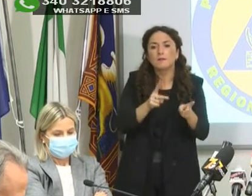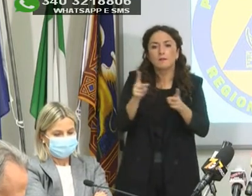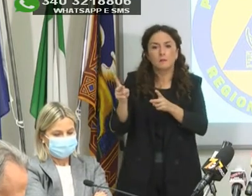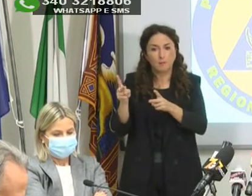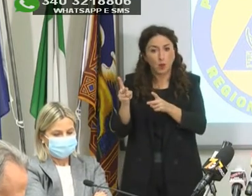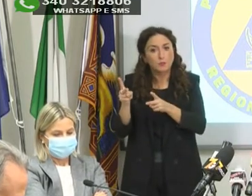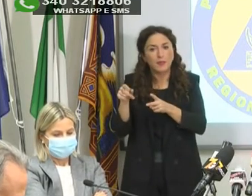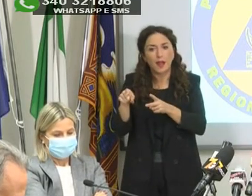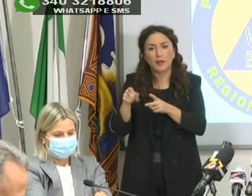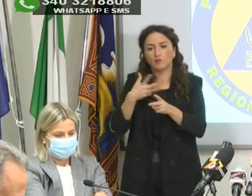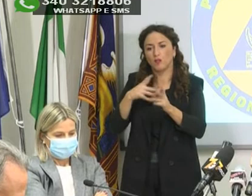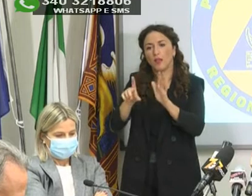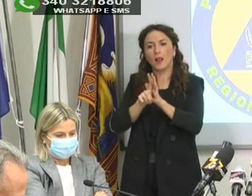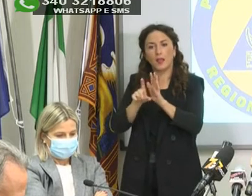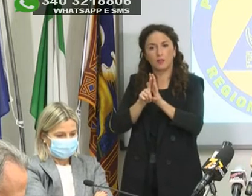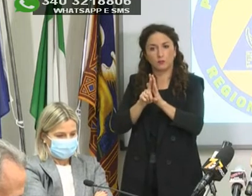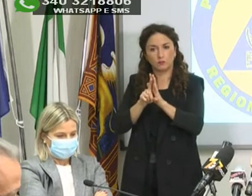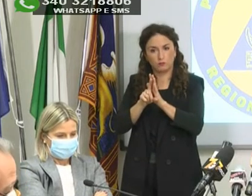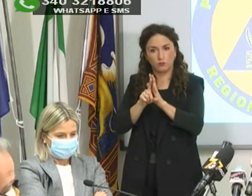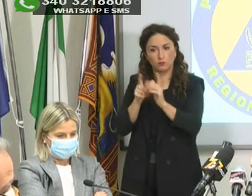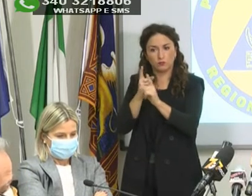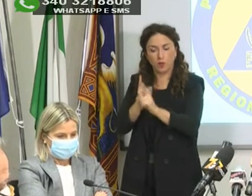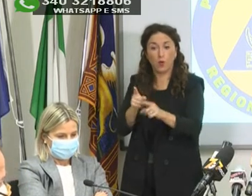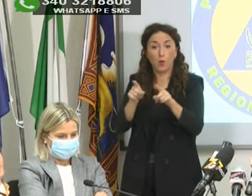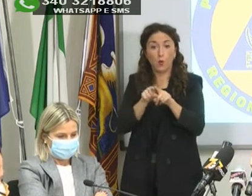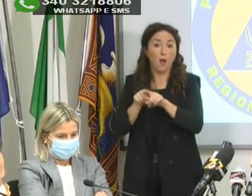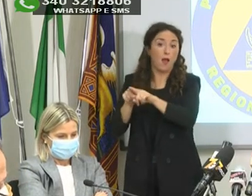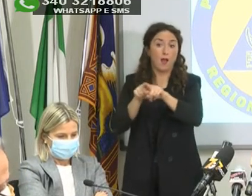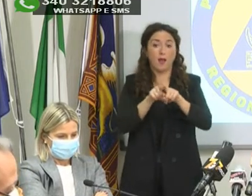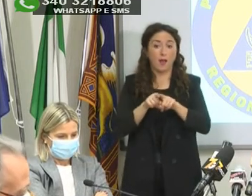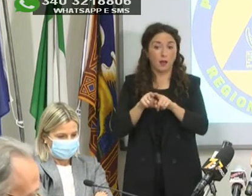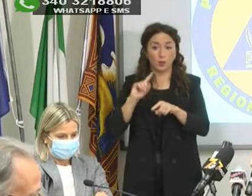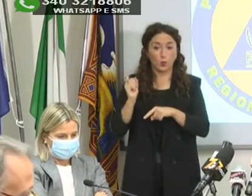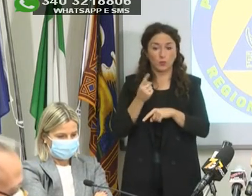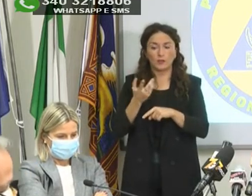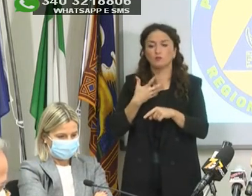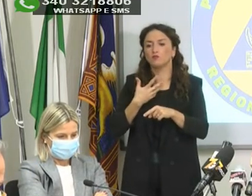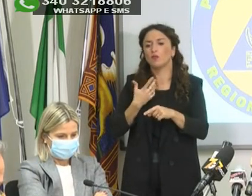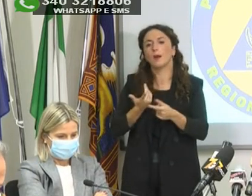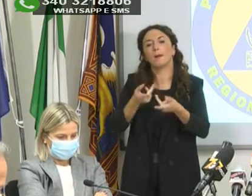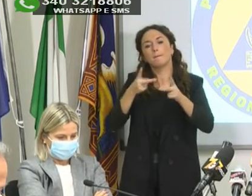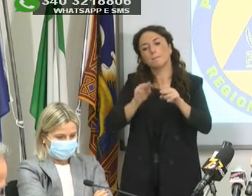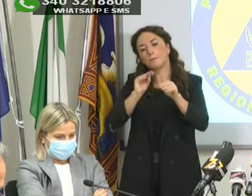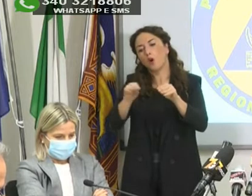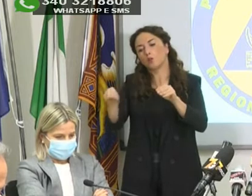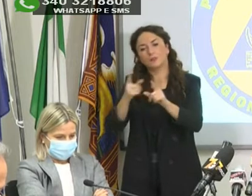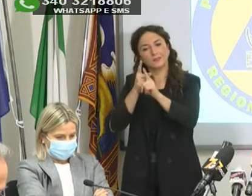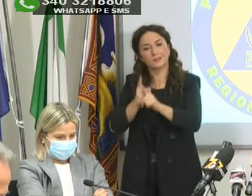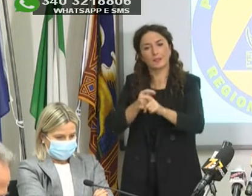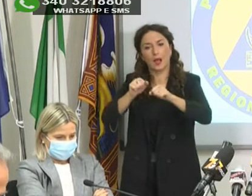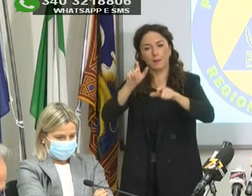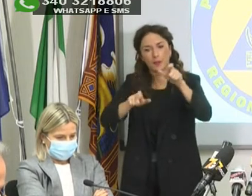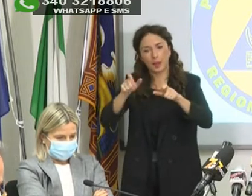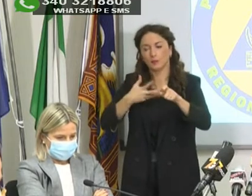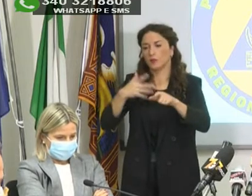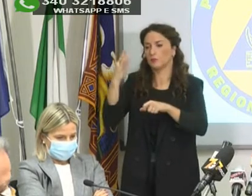dimensionato secondo delle leggi che sono uguali per tutti, dicendo che ci sono tot posti letto ad abitante, con delle